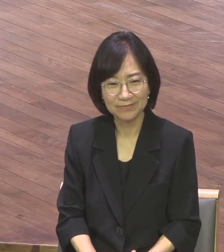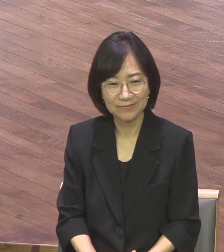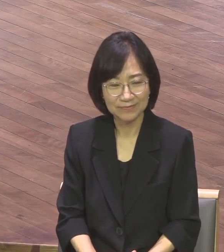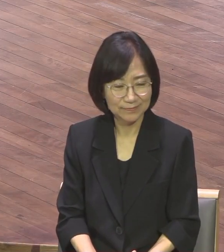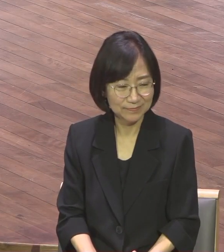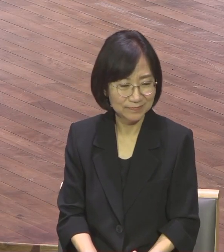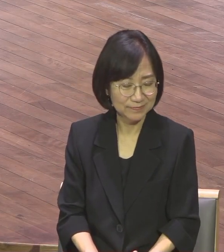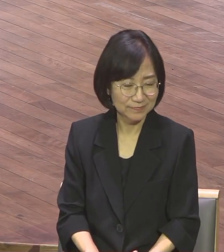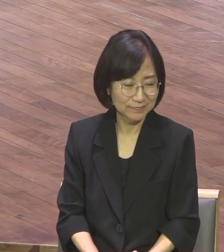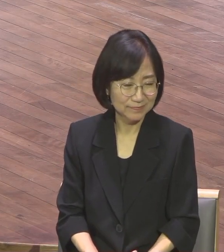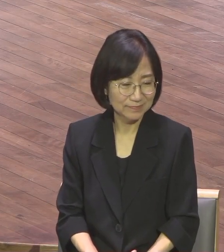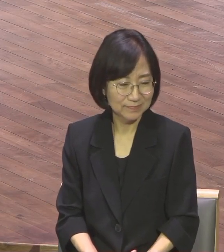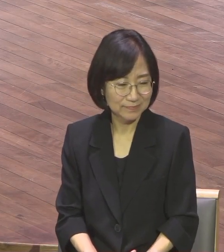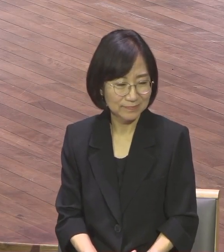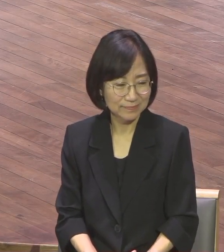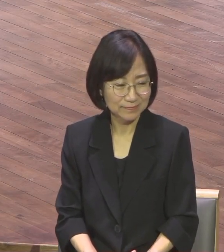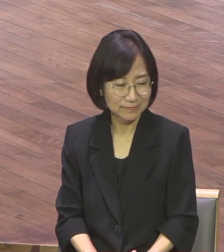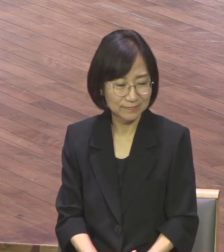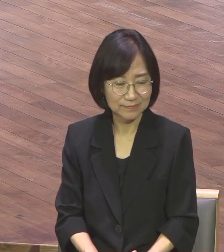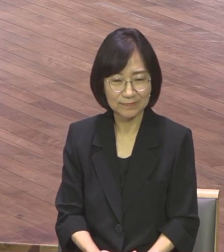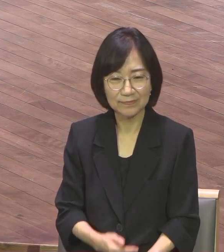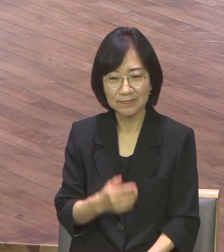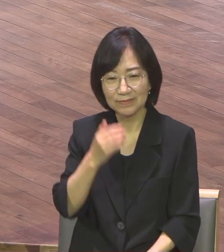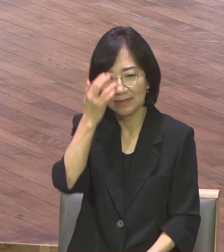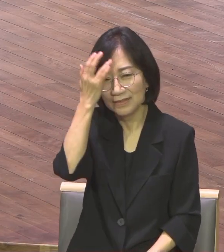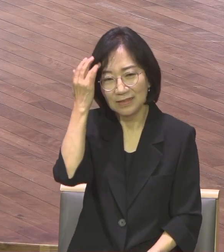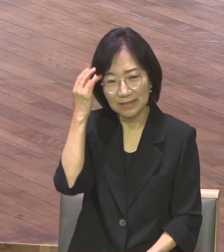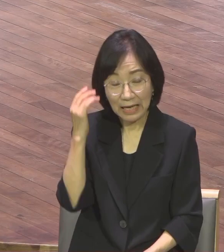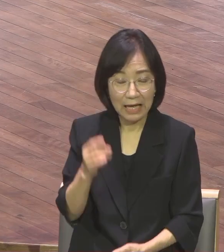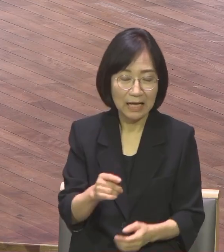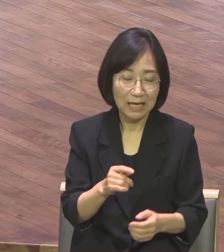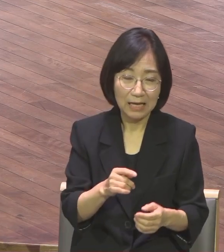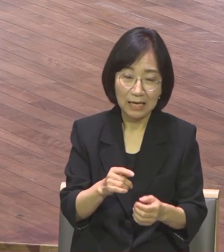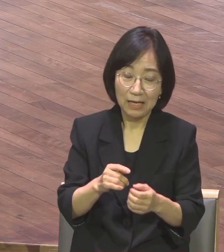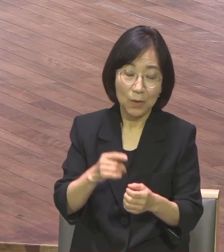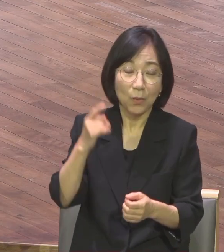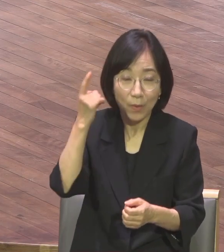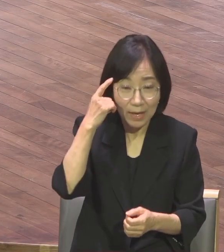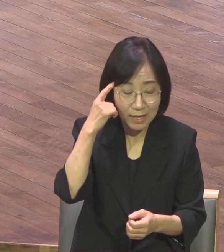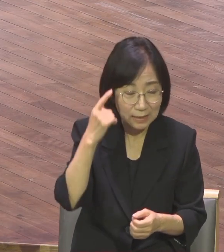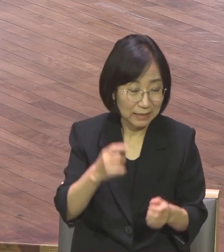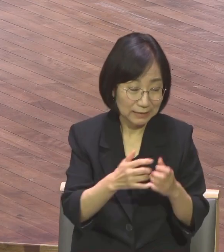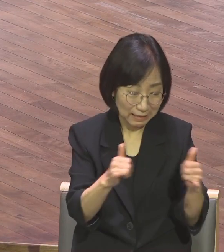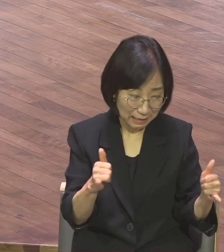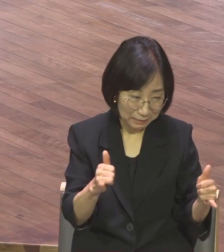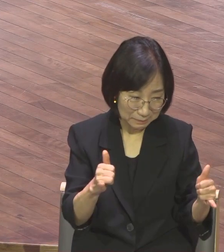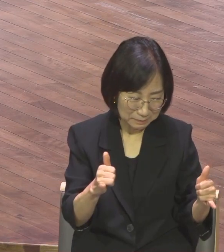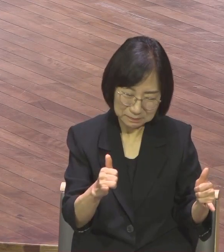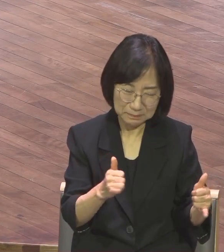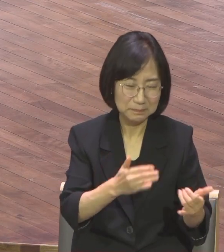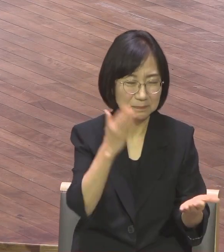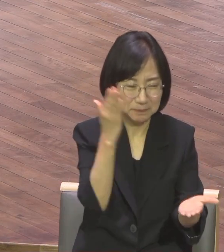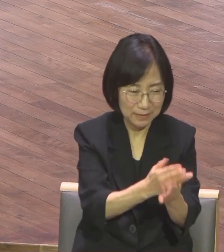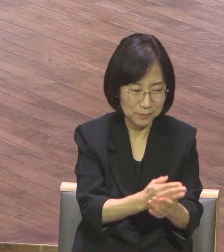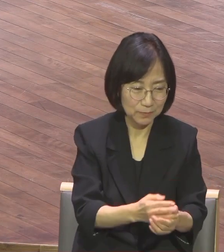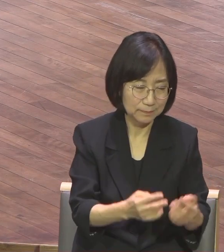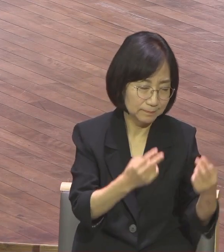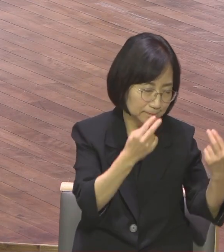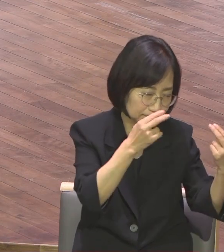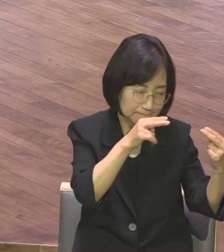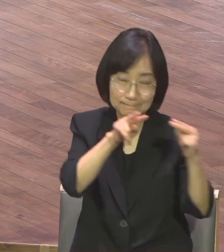왜 하나님 그랬습니까? 불완전한 인간 쳐다보지 말란 얘기예요. 나도 너도 쳐다볼 거